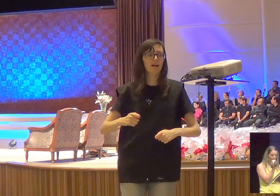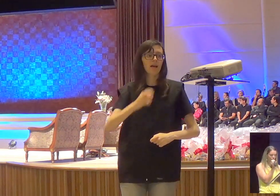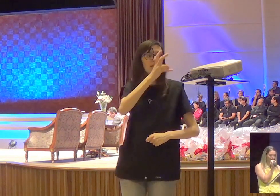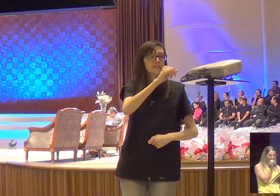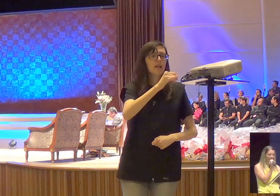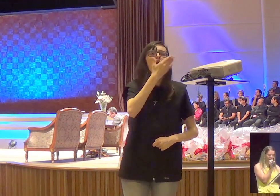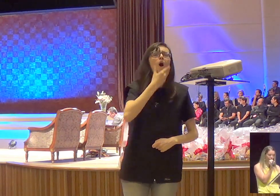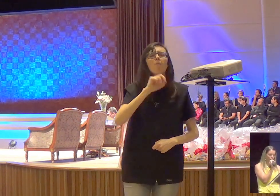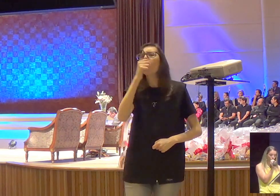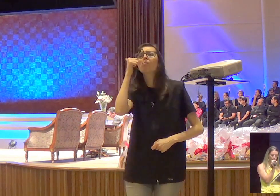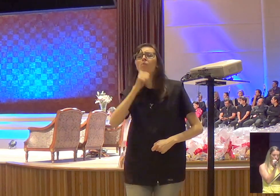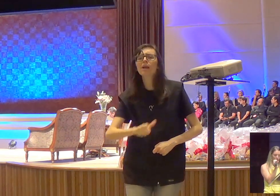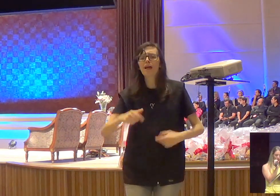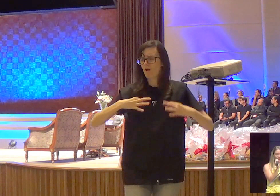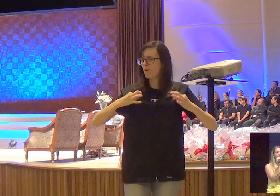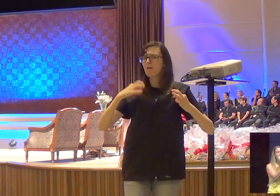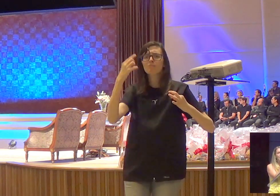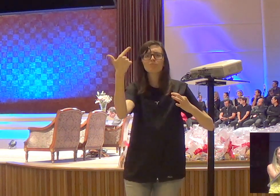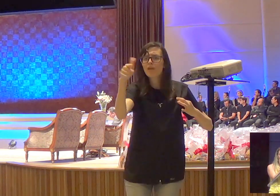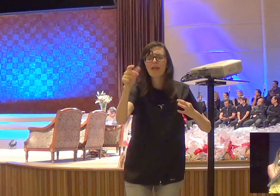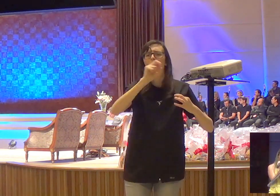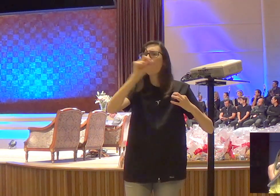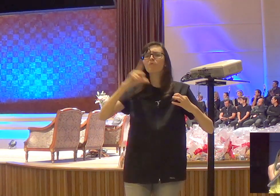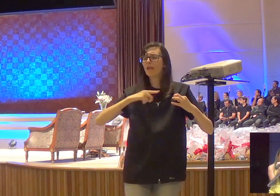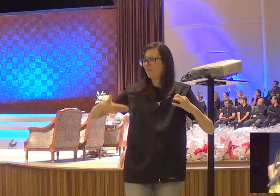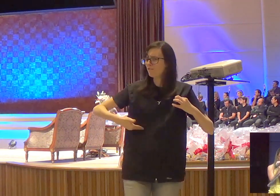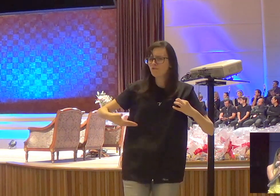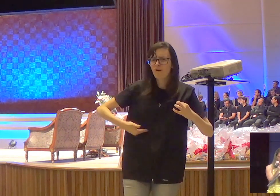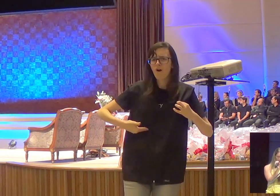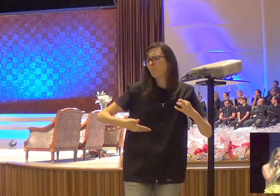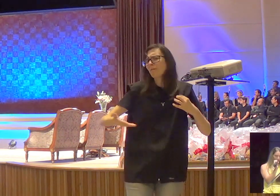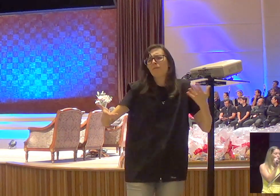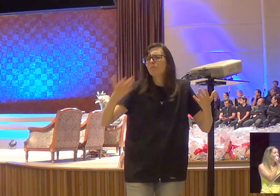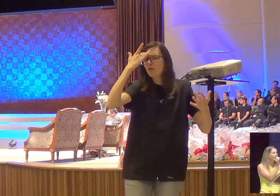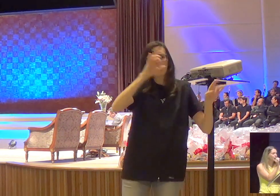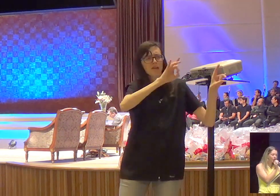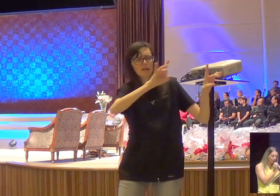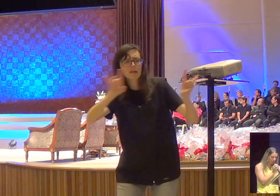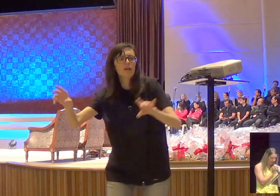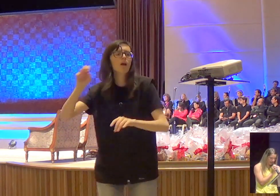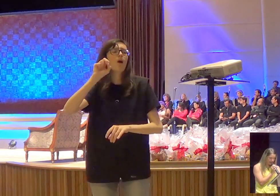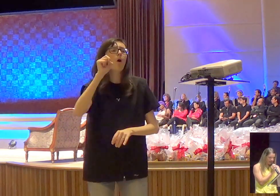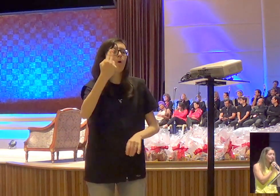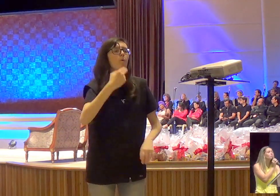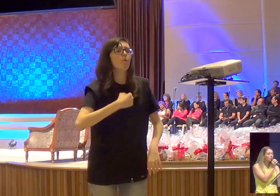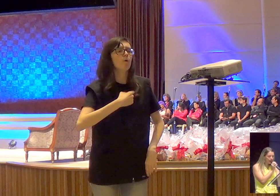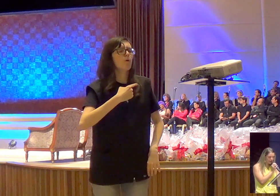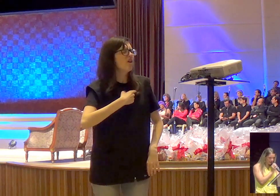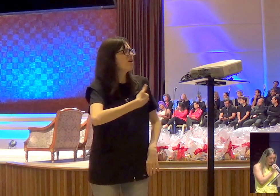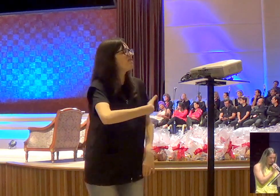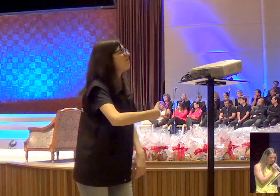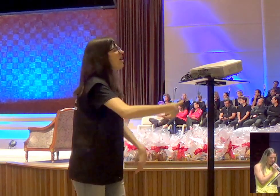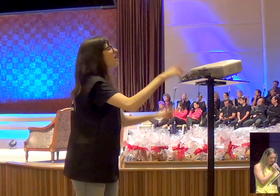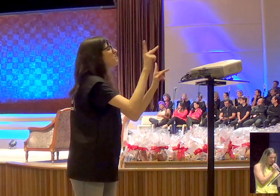irmã estiver encarecido de roupa e necessitado de alimento cotidiano, e qualquer dentre vós lhes disser, ide em